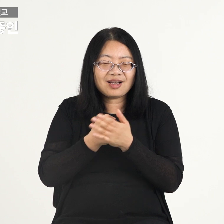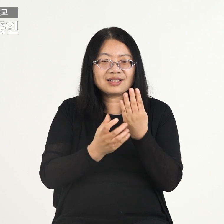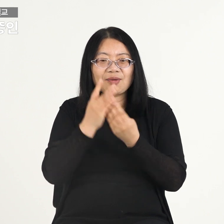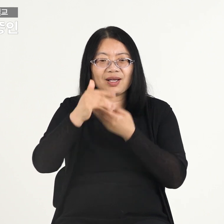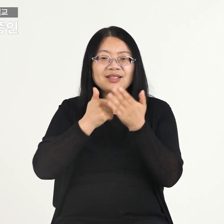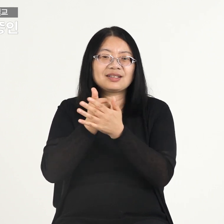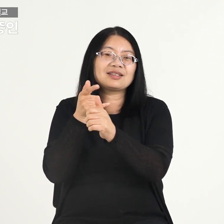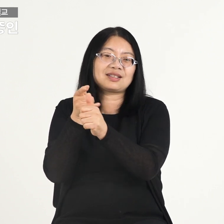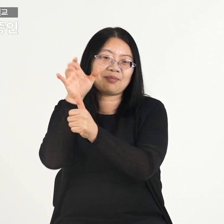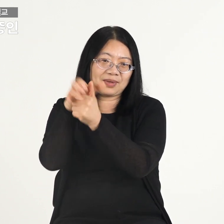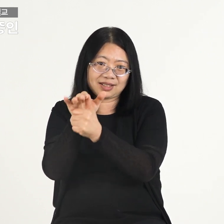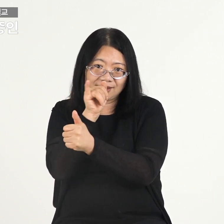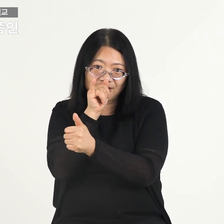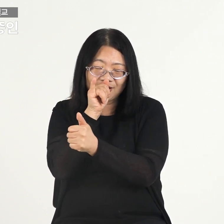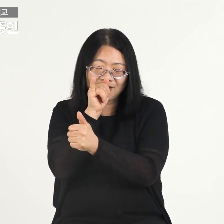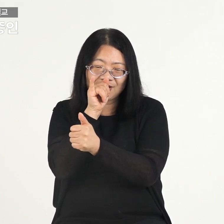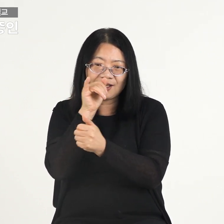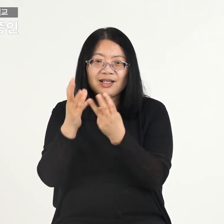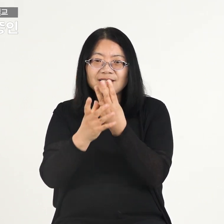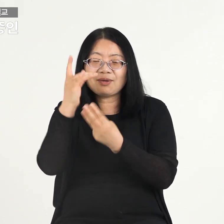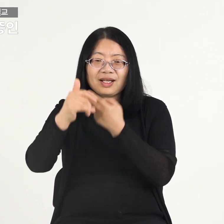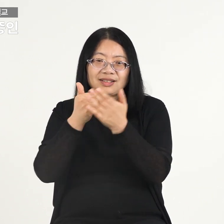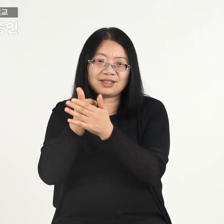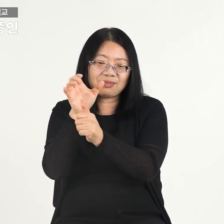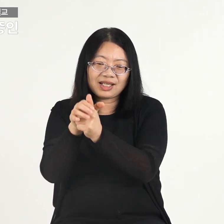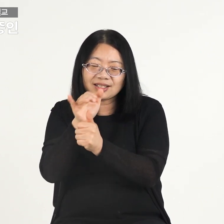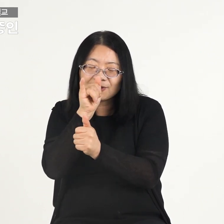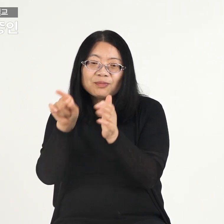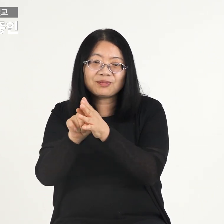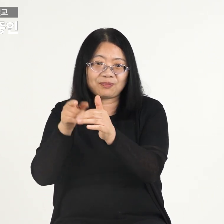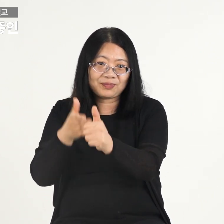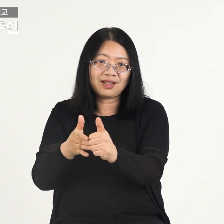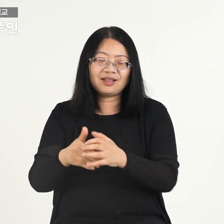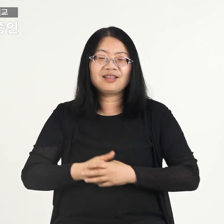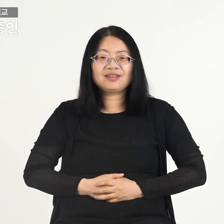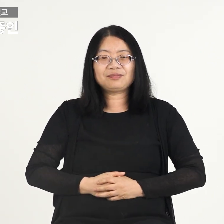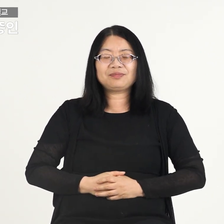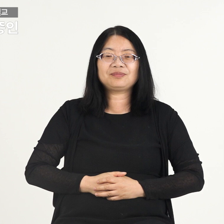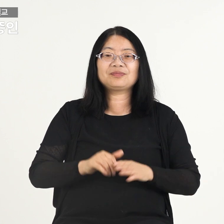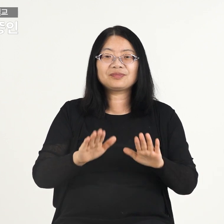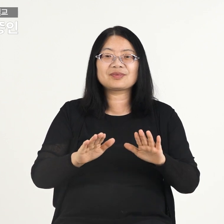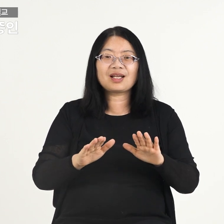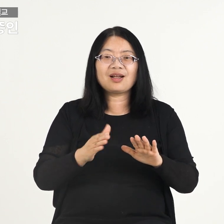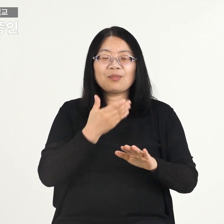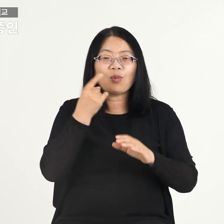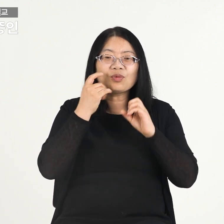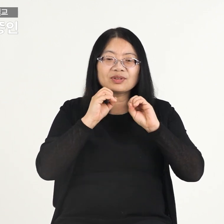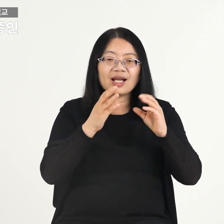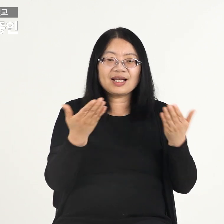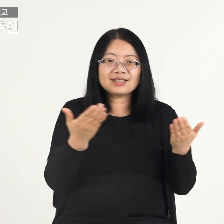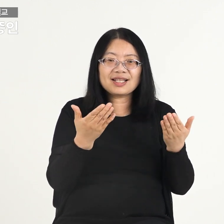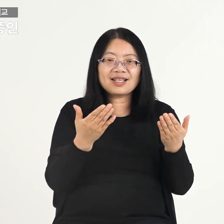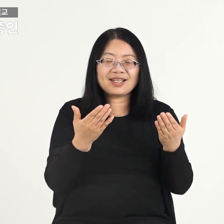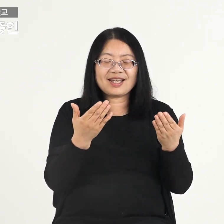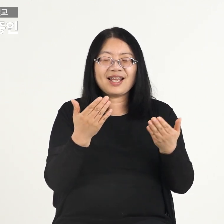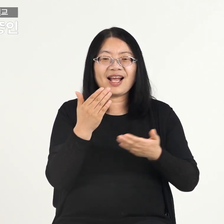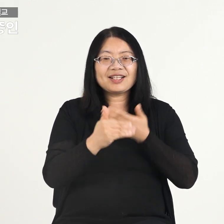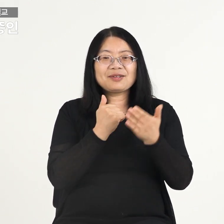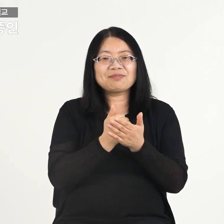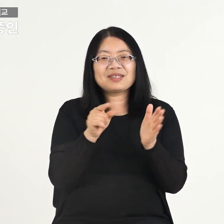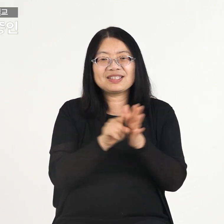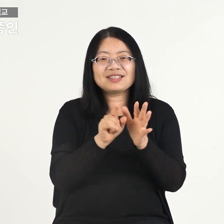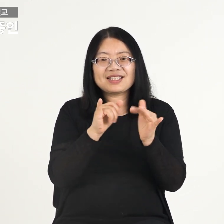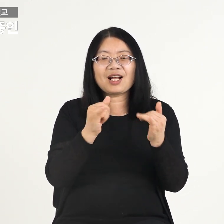하시는 겁니다. 믿습니까? 이제 이번 선교에 그런 많은 결실과 열매의 은혜가 나타날 수